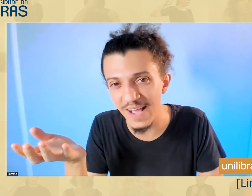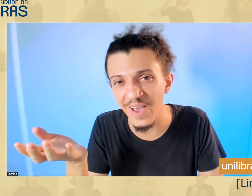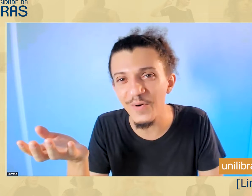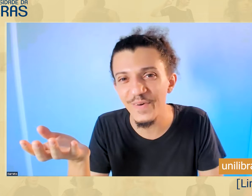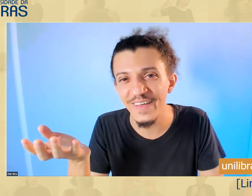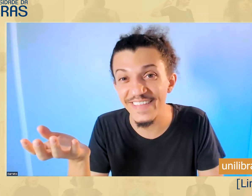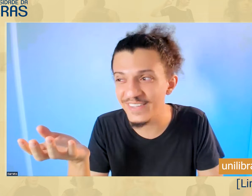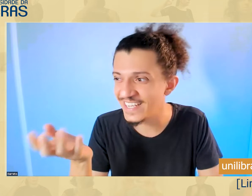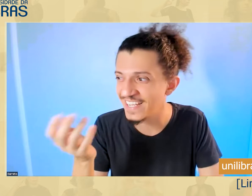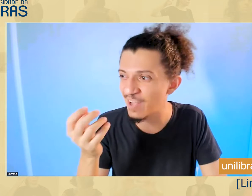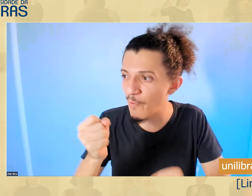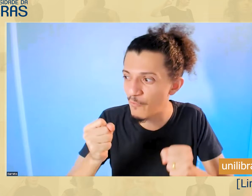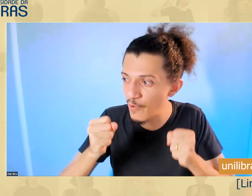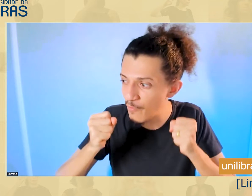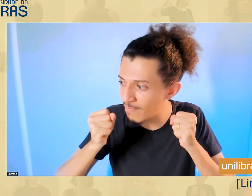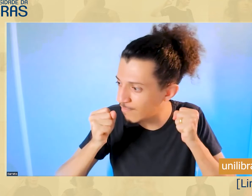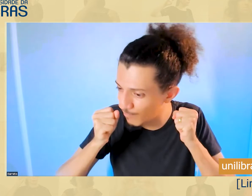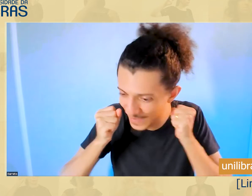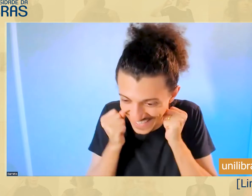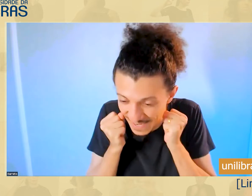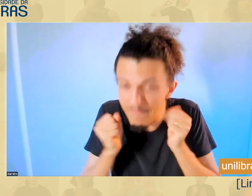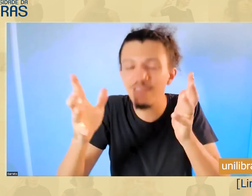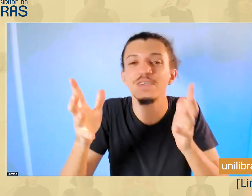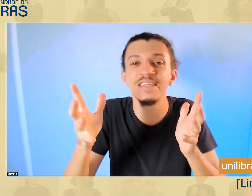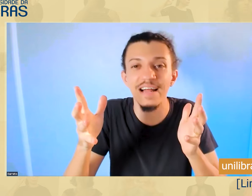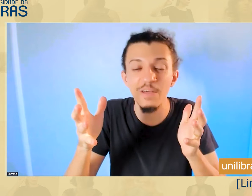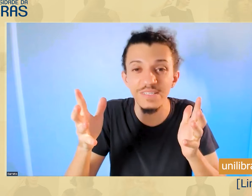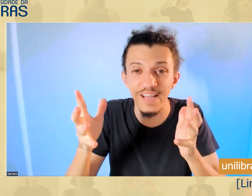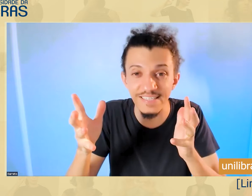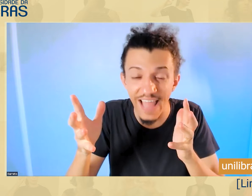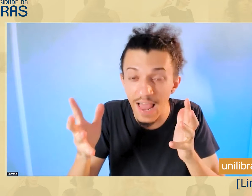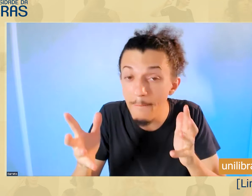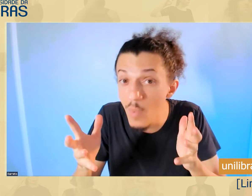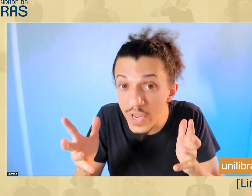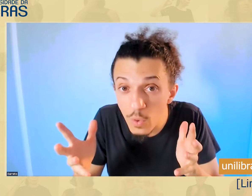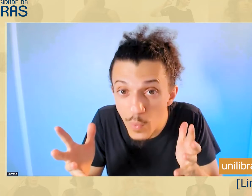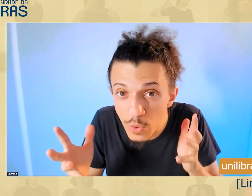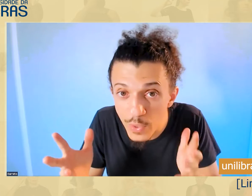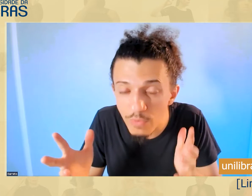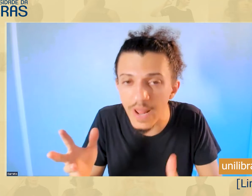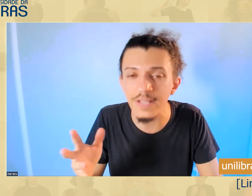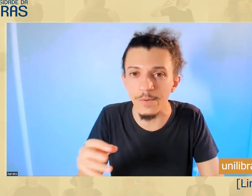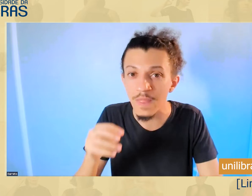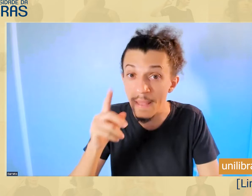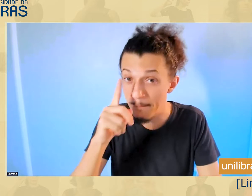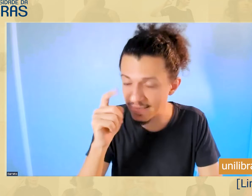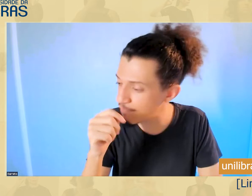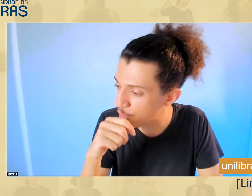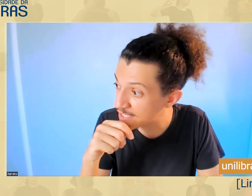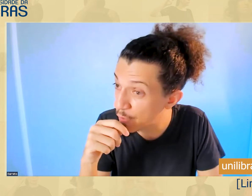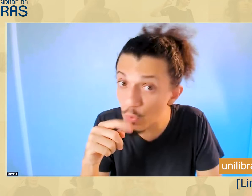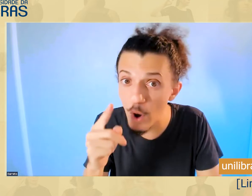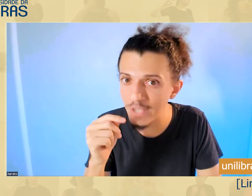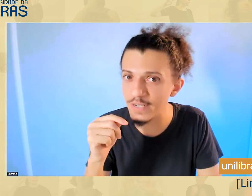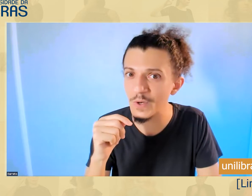Libras para Raquel, entende? Então, foi um crescimento assim na língua de sinais dela muito, muito, muito grande. Mas teve